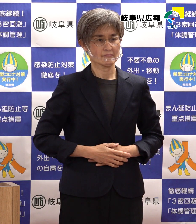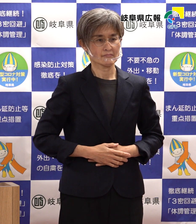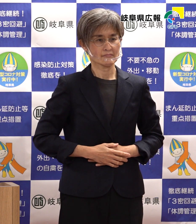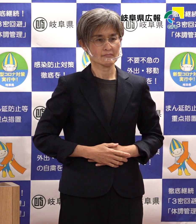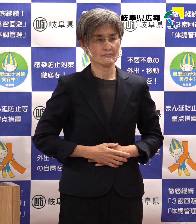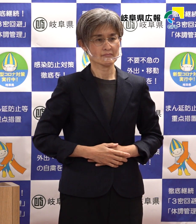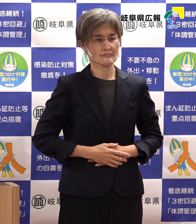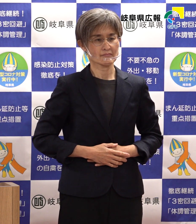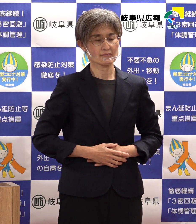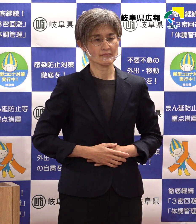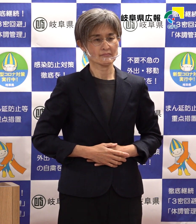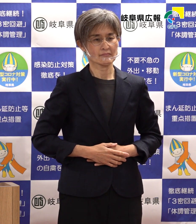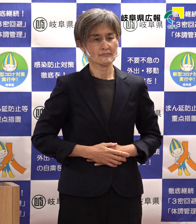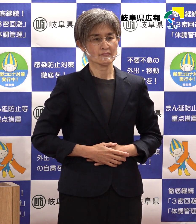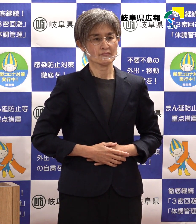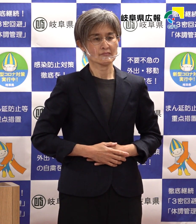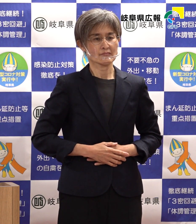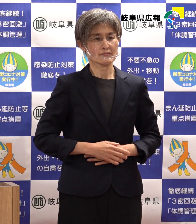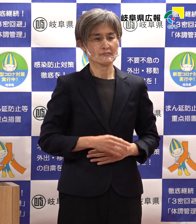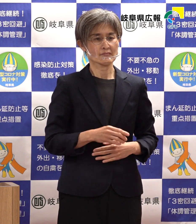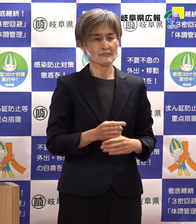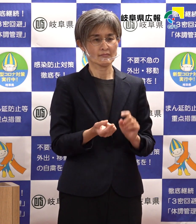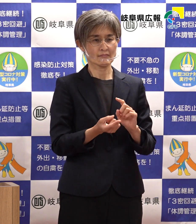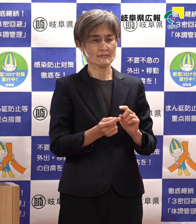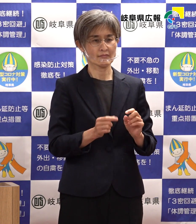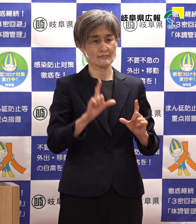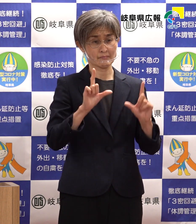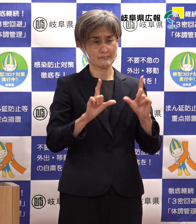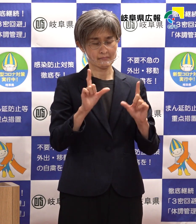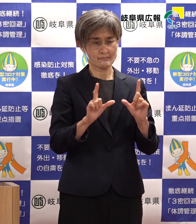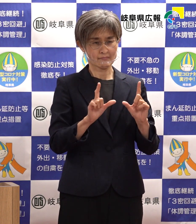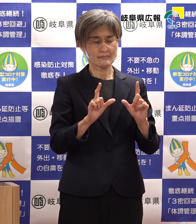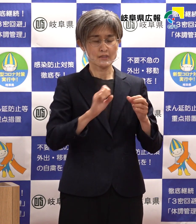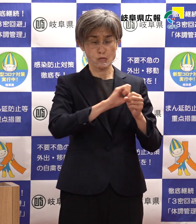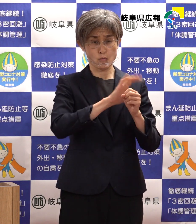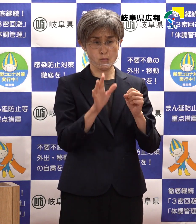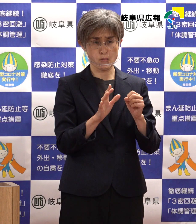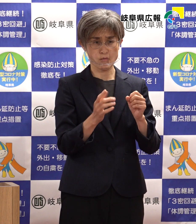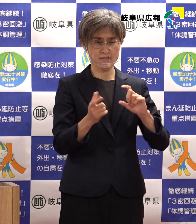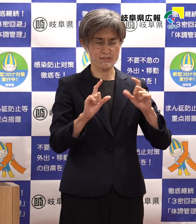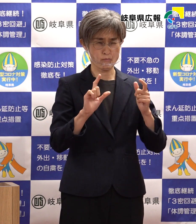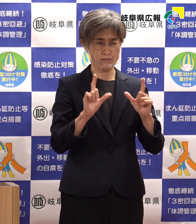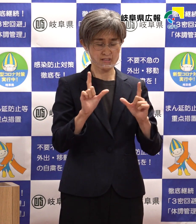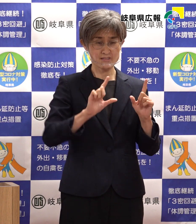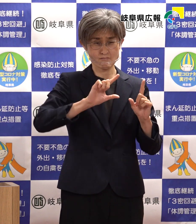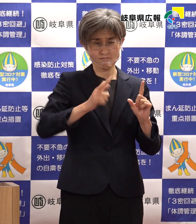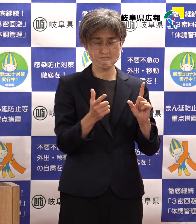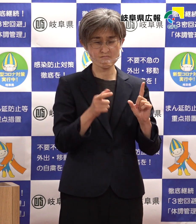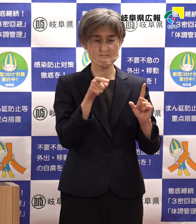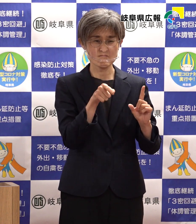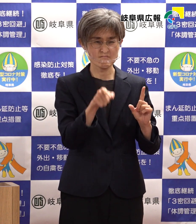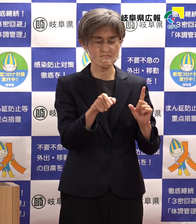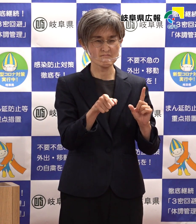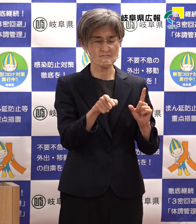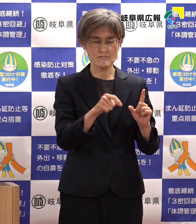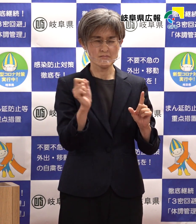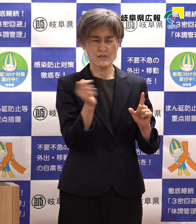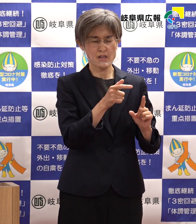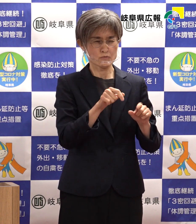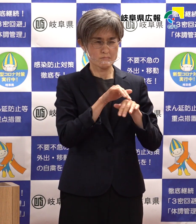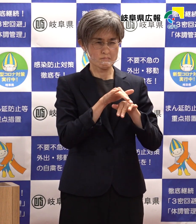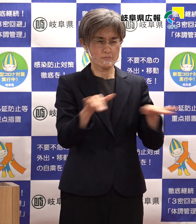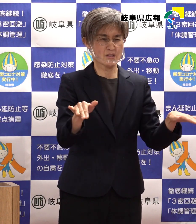はりこの変異株の怖さといいますか、非常に速いスピードで感染が進んでいくと、それ